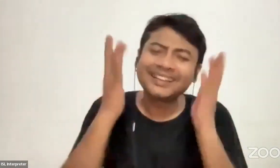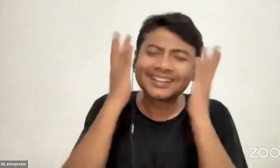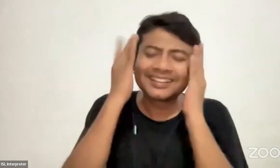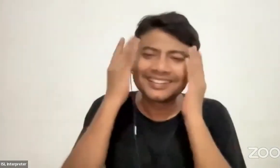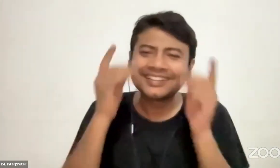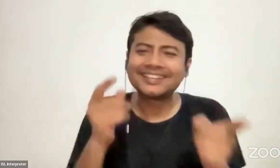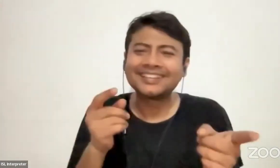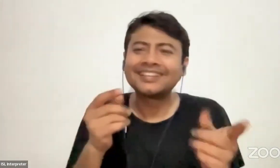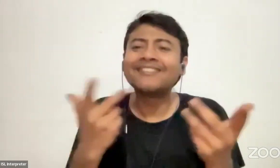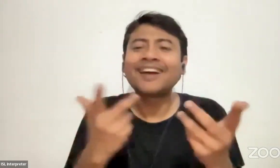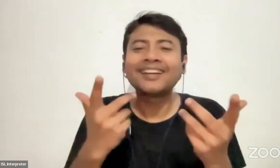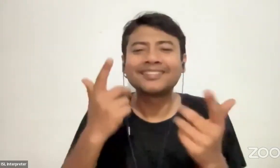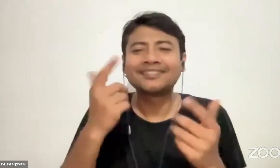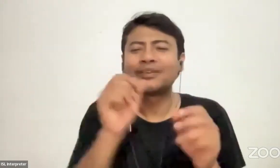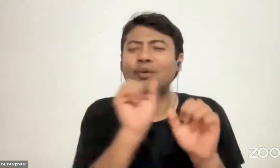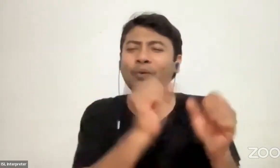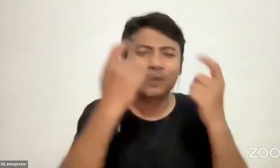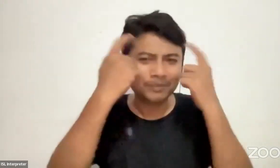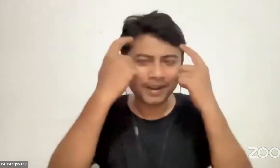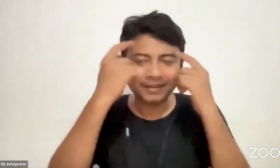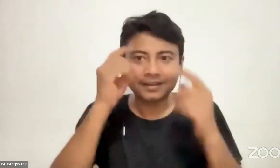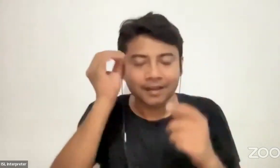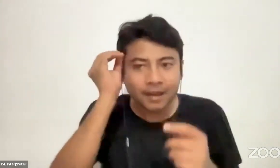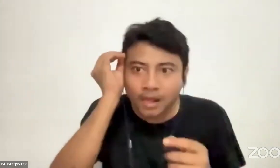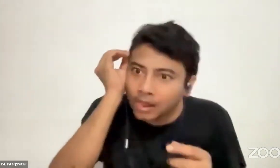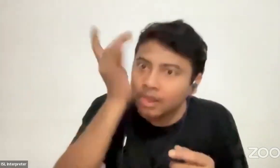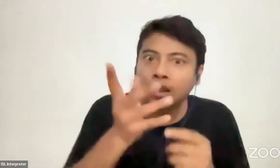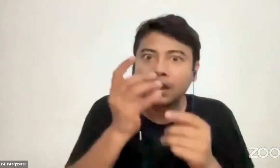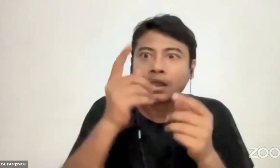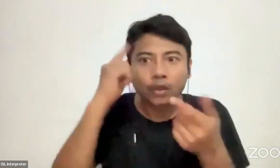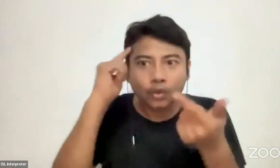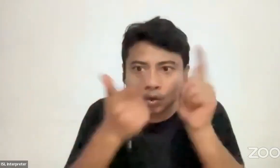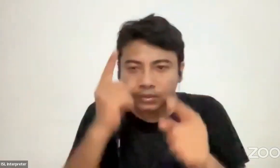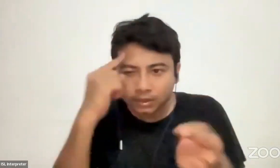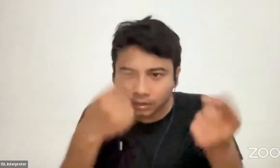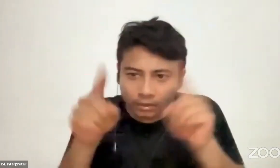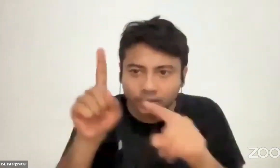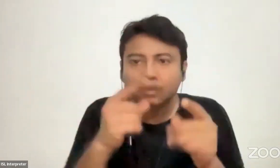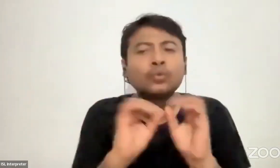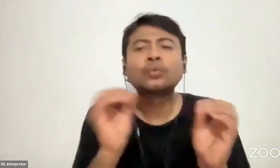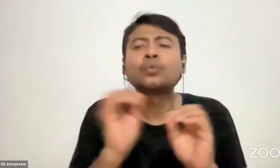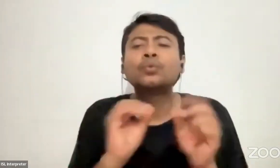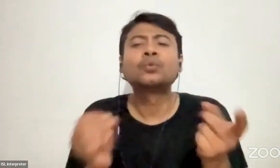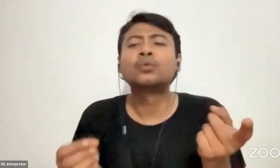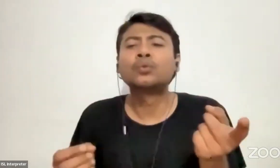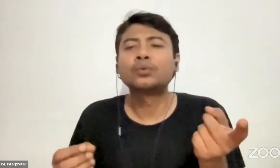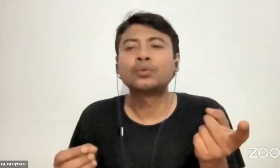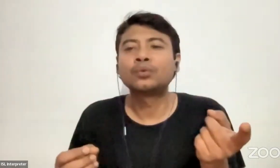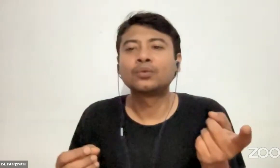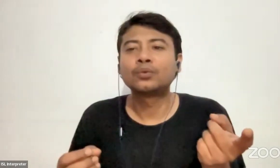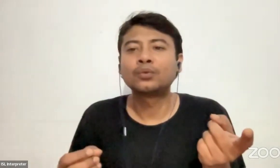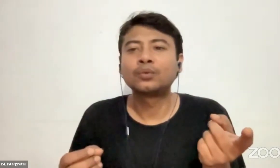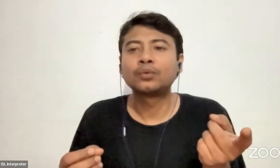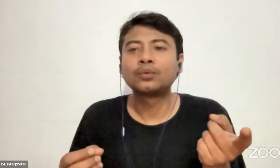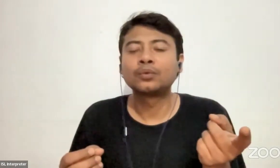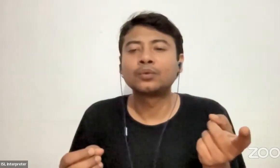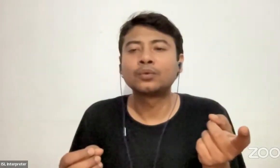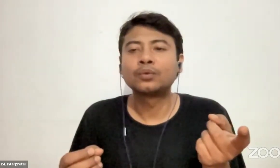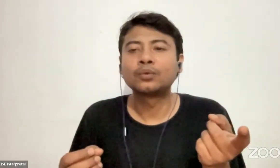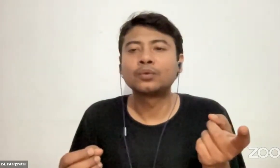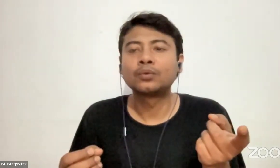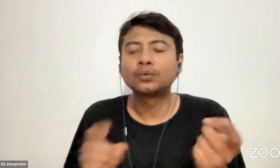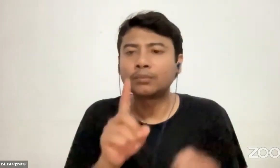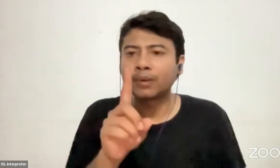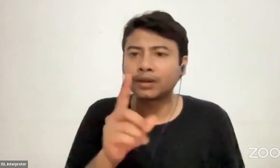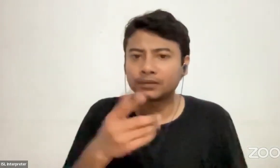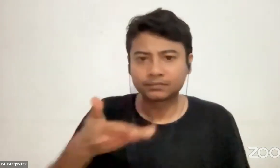बुद्धिमान समझते हैं, हम तो बड़े हो गए हैं, 25 साल के, 30 साल के, 40 साल के, 50, 60 साल, 70 साल के, हम सोचते हैं हमको